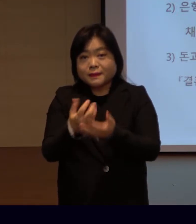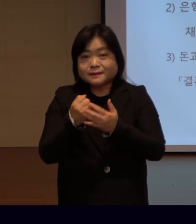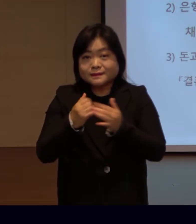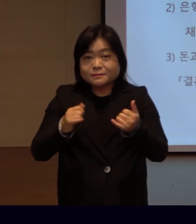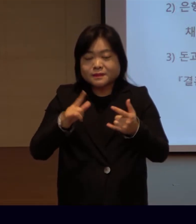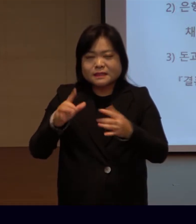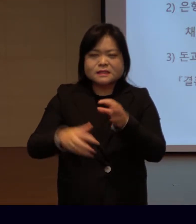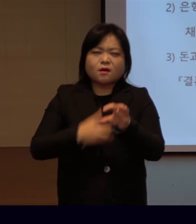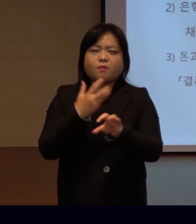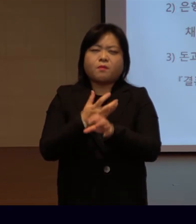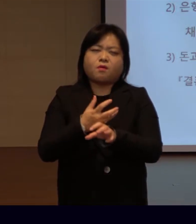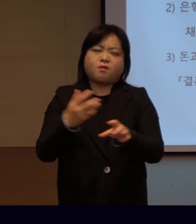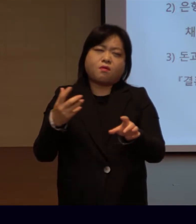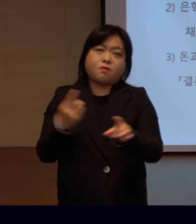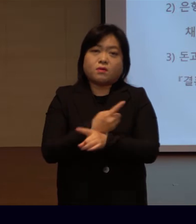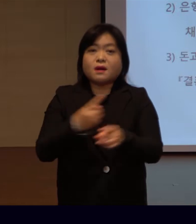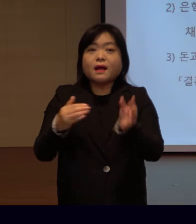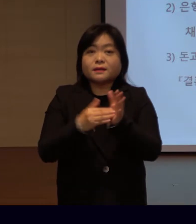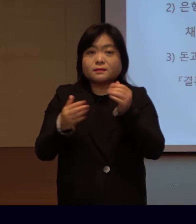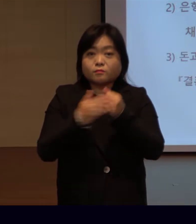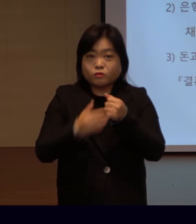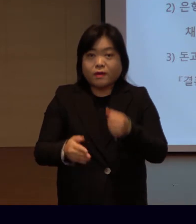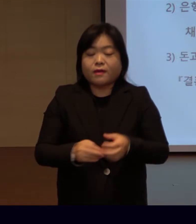혁명 세력이었기 때문에